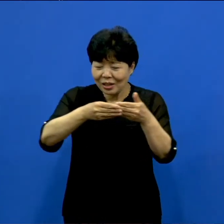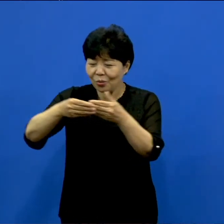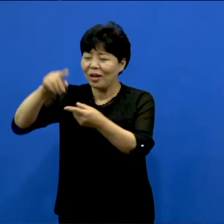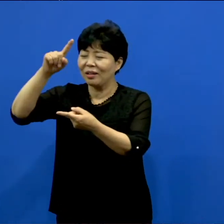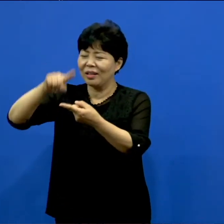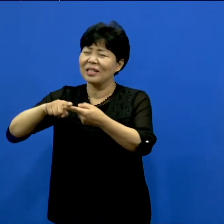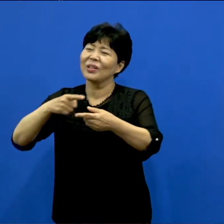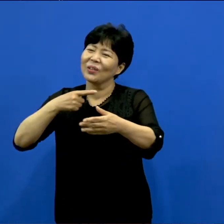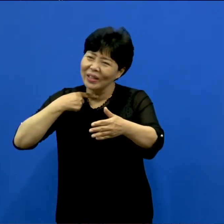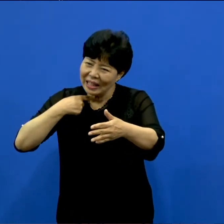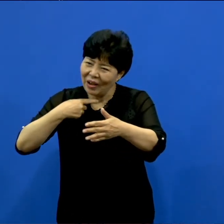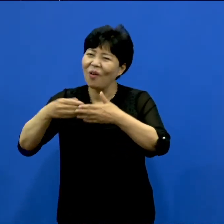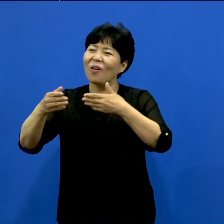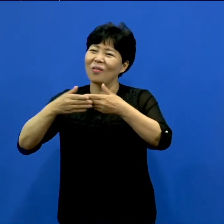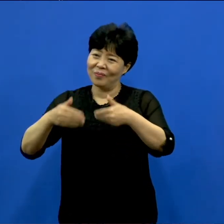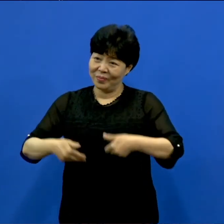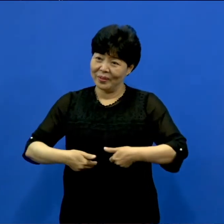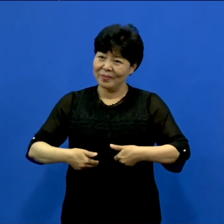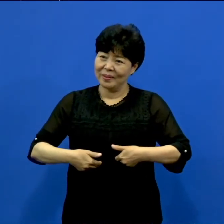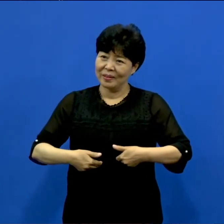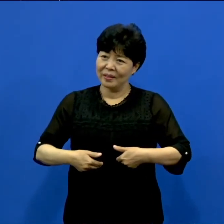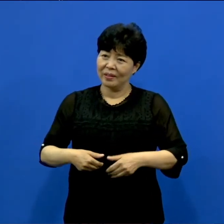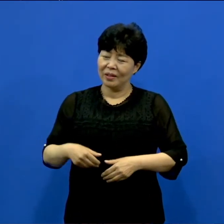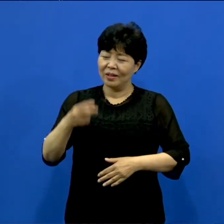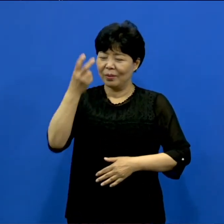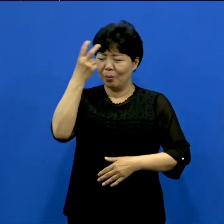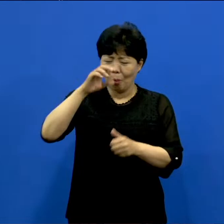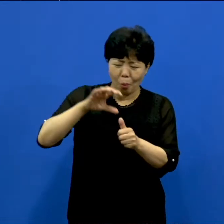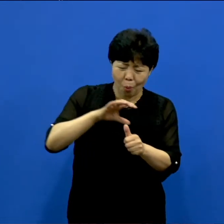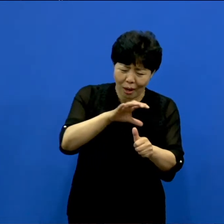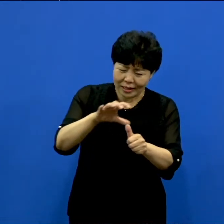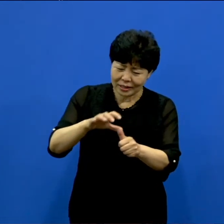우리를 인도하시고 우리를 보호하시고 우리에게 공급하시고